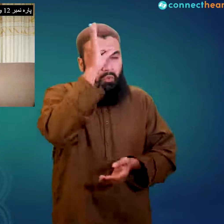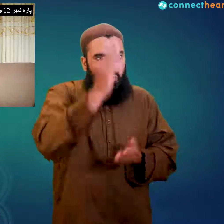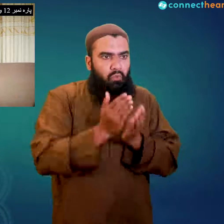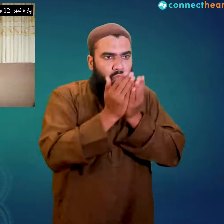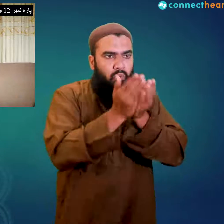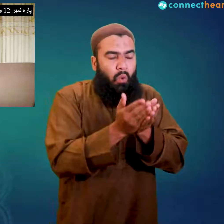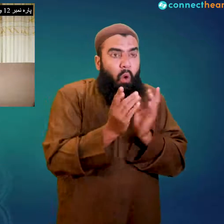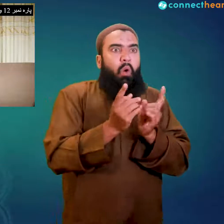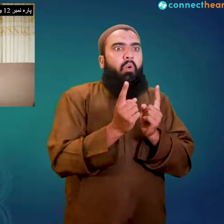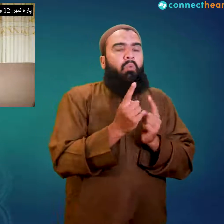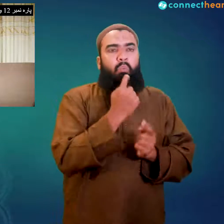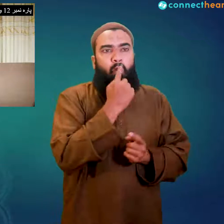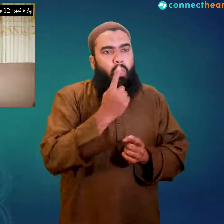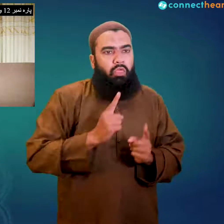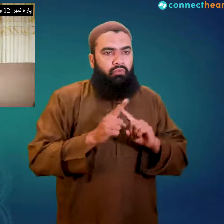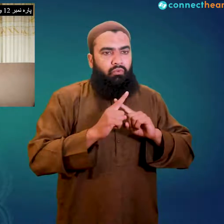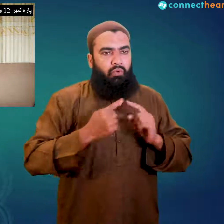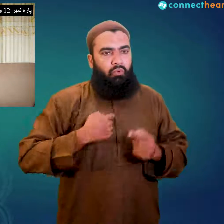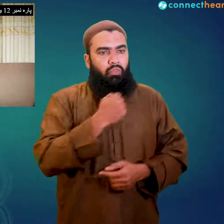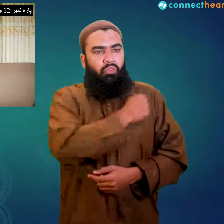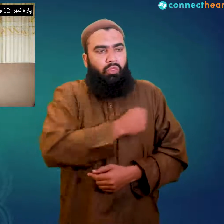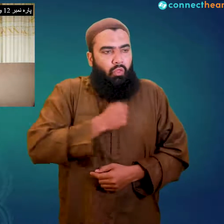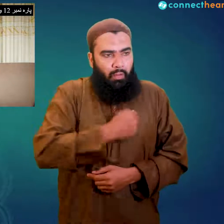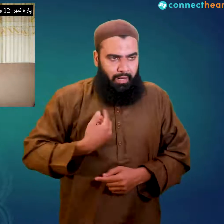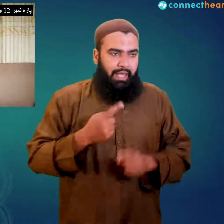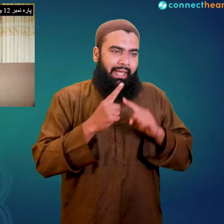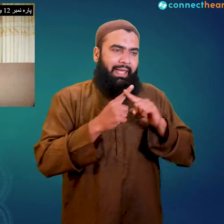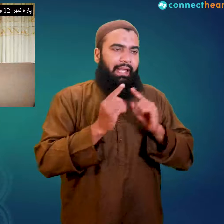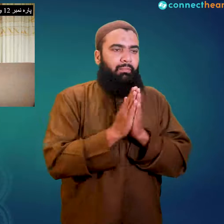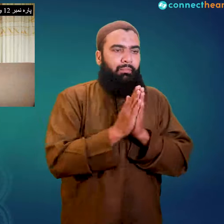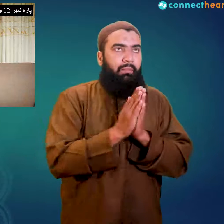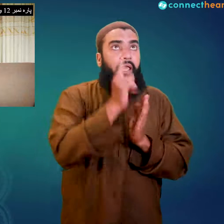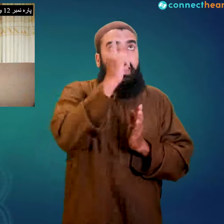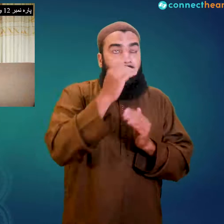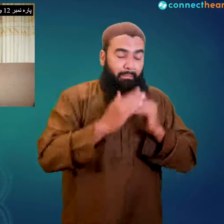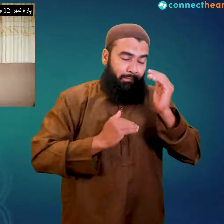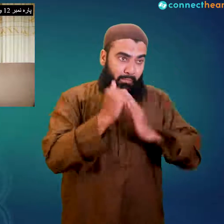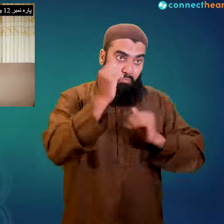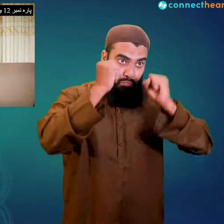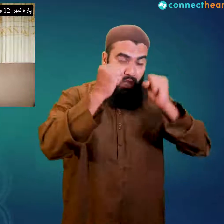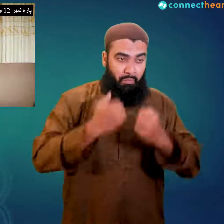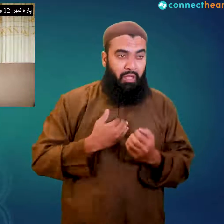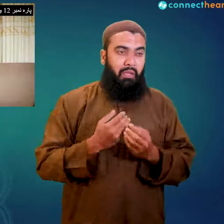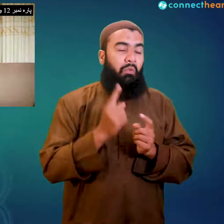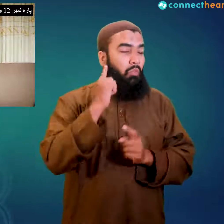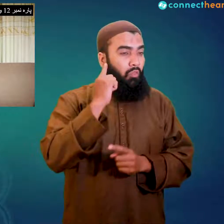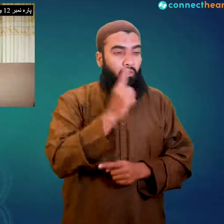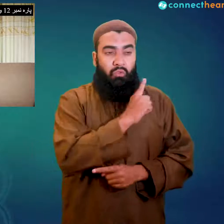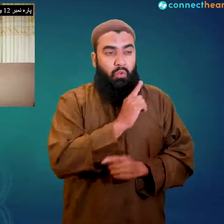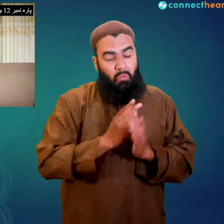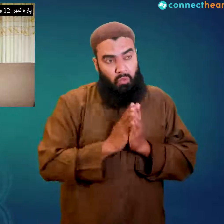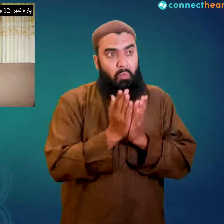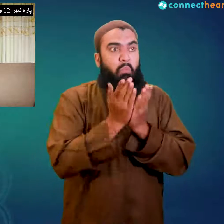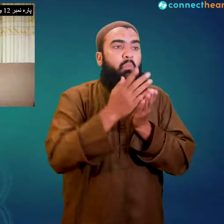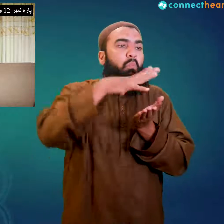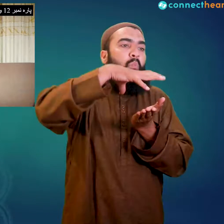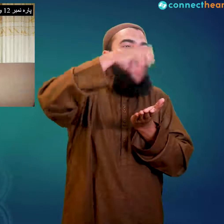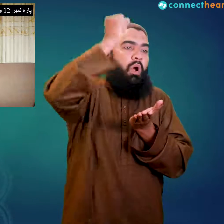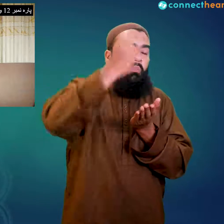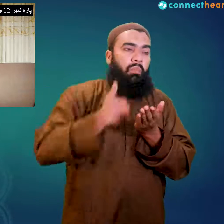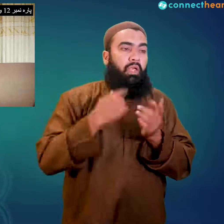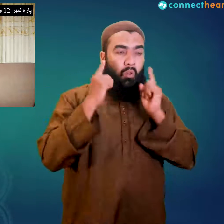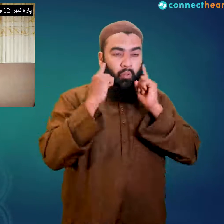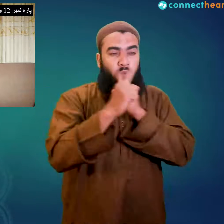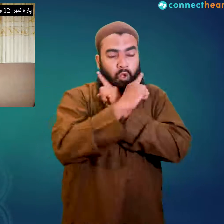فرمایا قال رب انی اعوذ بک ان اسألک ما لیس لی بہ علم، اے میرے رب، میں آپ کی پناہ میں